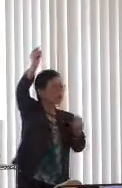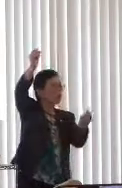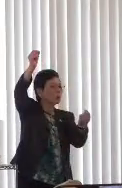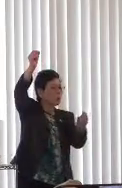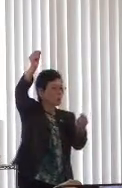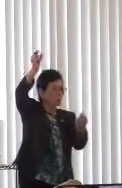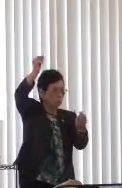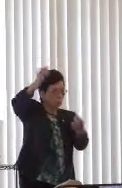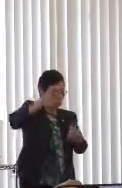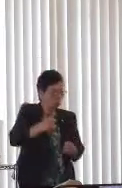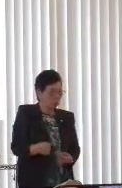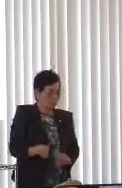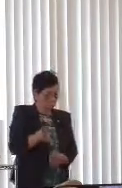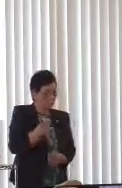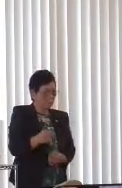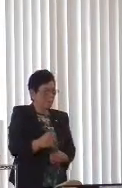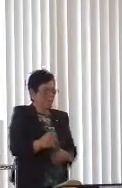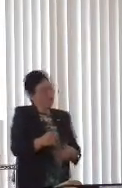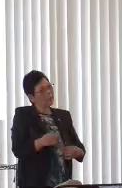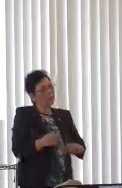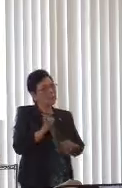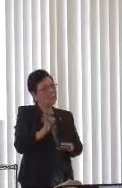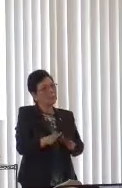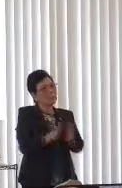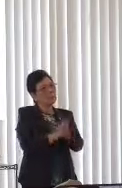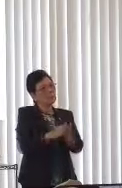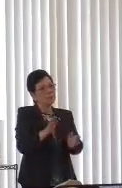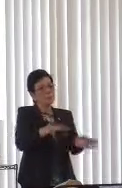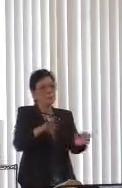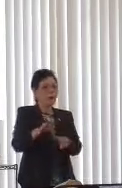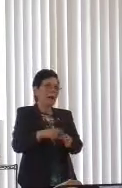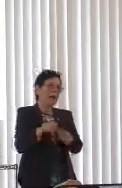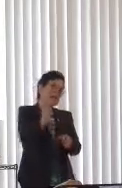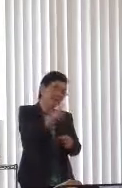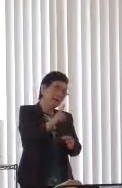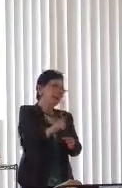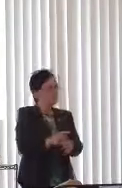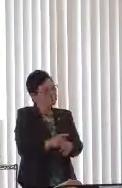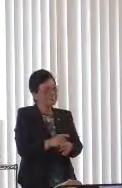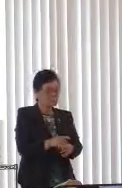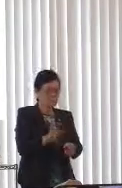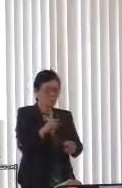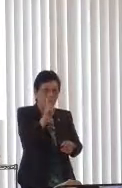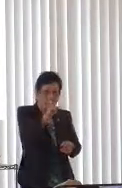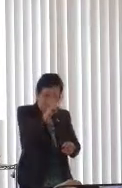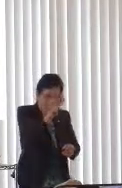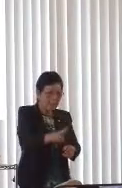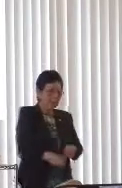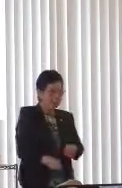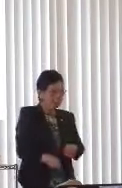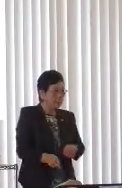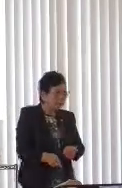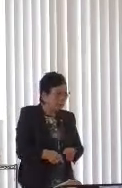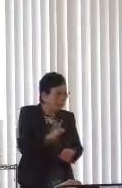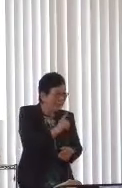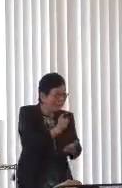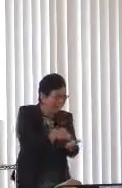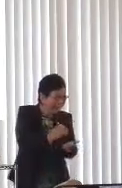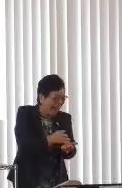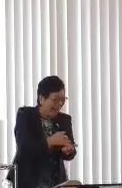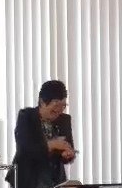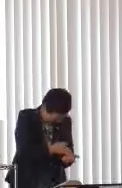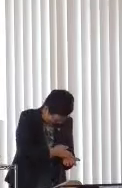今は忙しい、明日にしよう、また今度にしよう、いろいろ言い訳をして、私たち